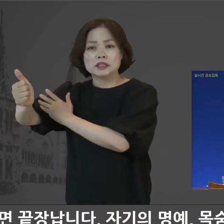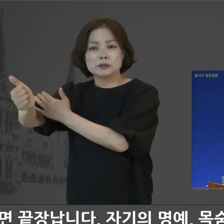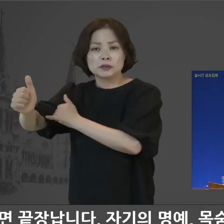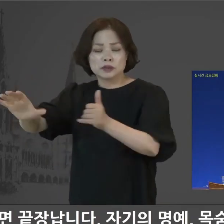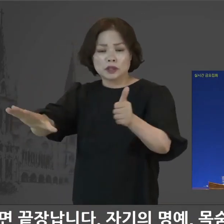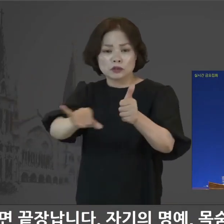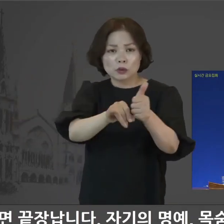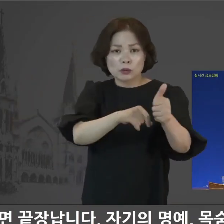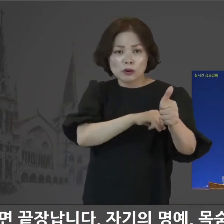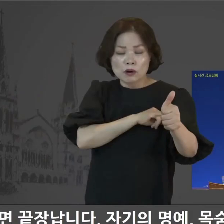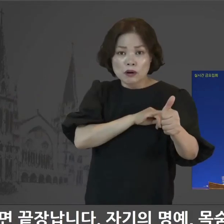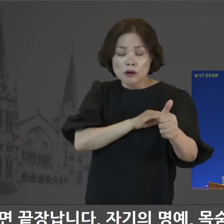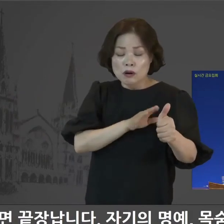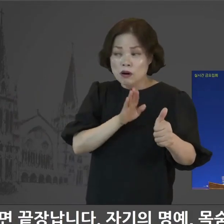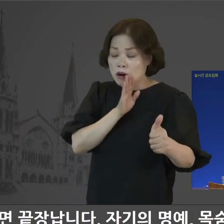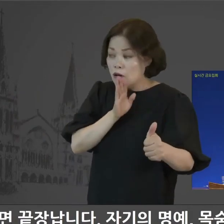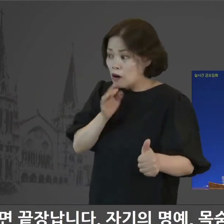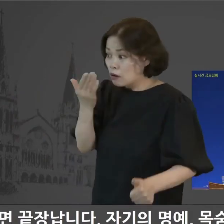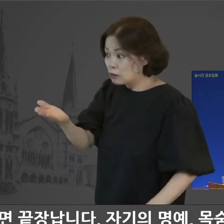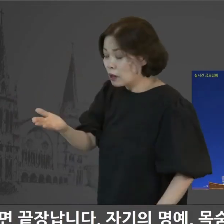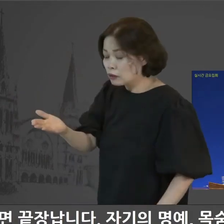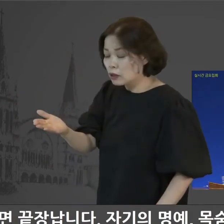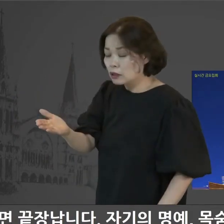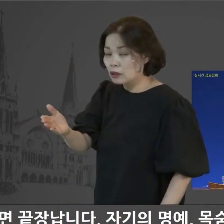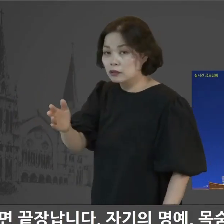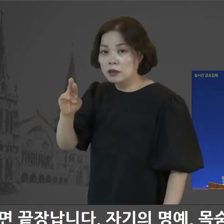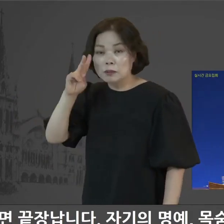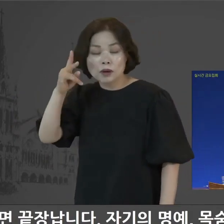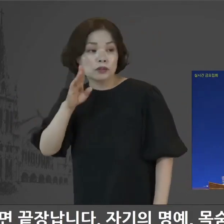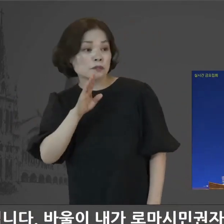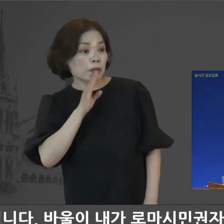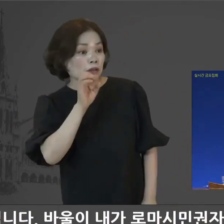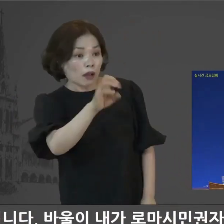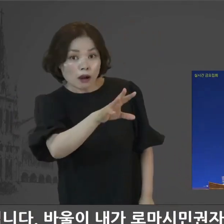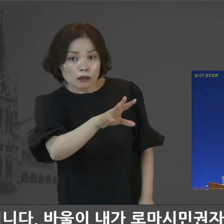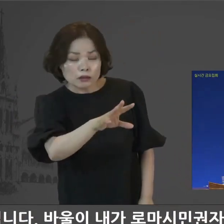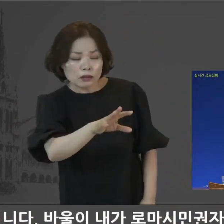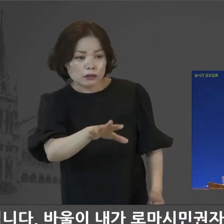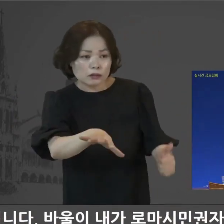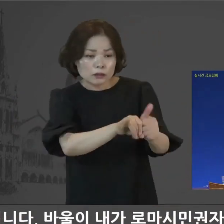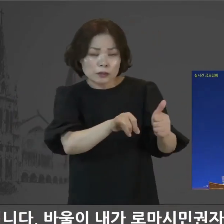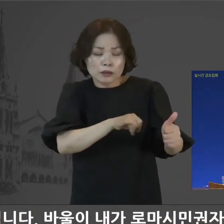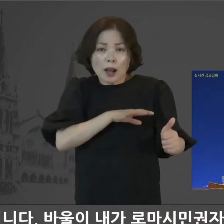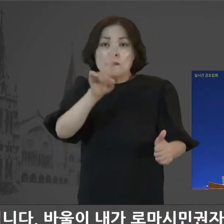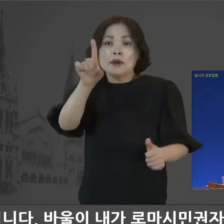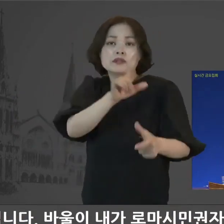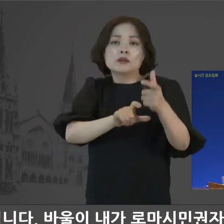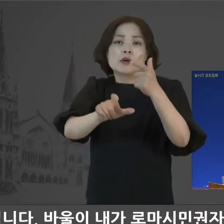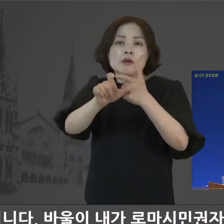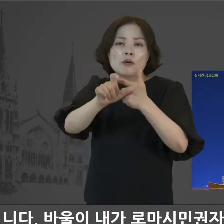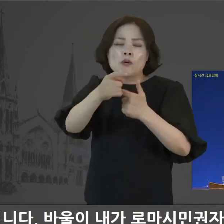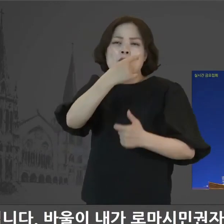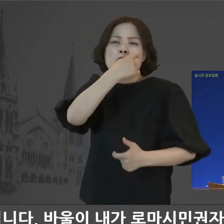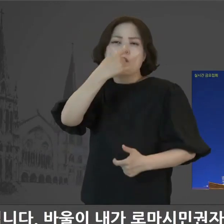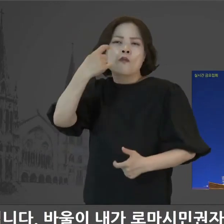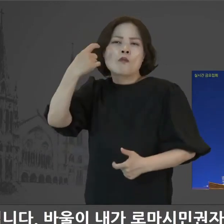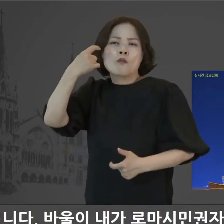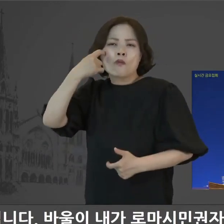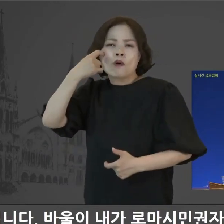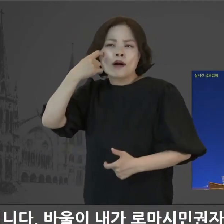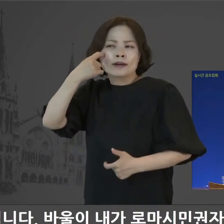천부장이 확인합니다. 진짜냐? 그렇다. 그러니까 천부장이 놀랬지만 한 번 더 확인 절차를